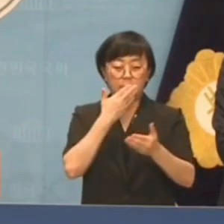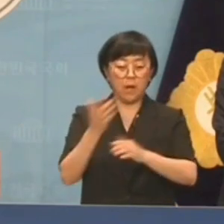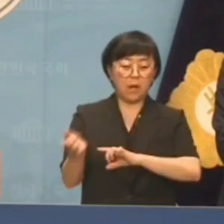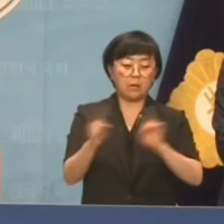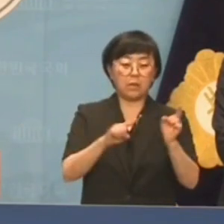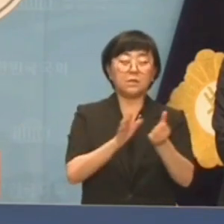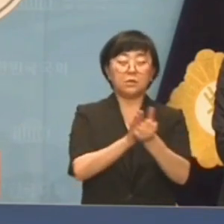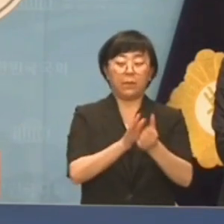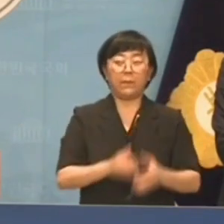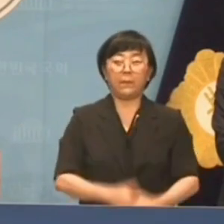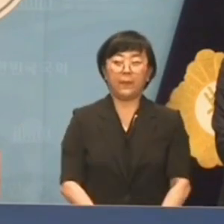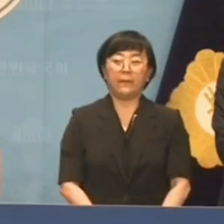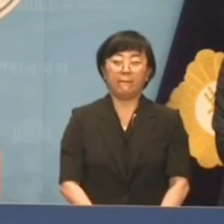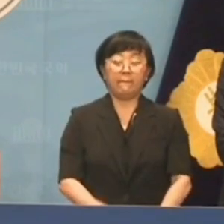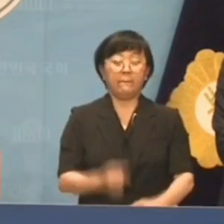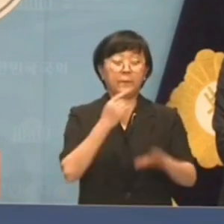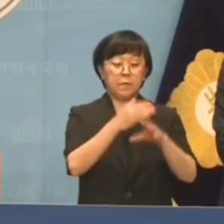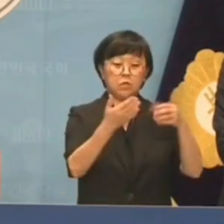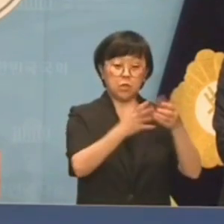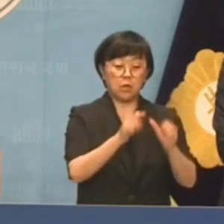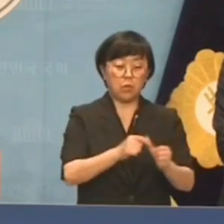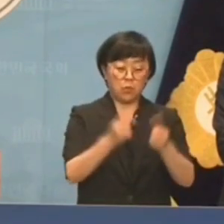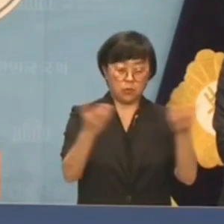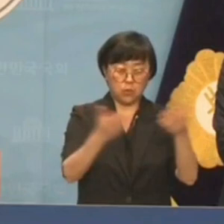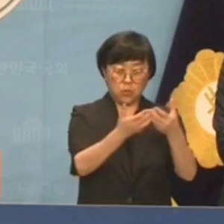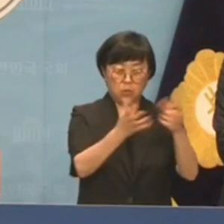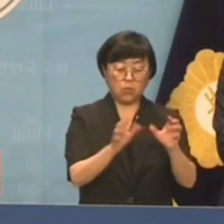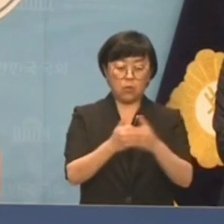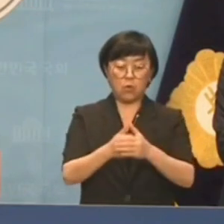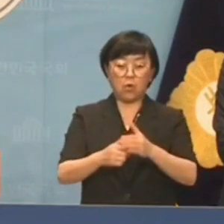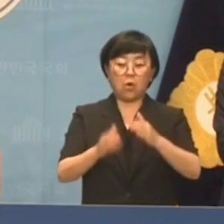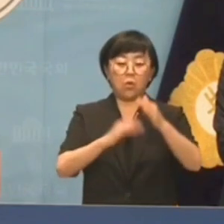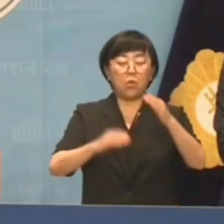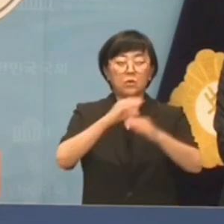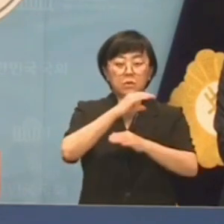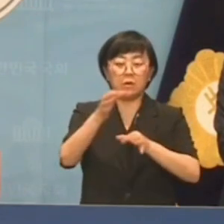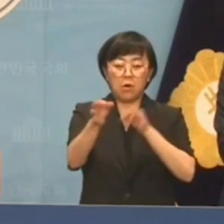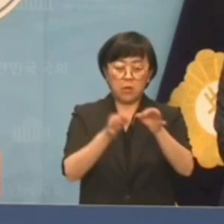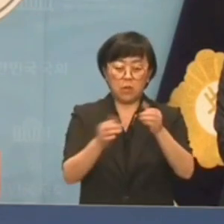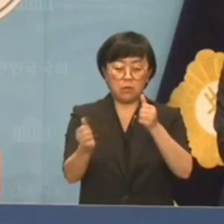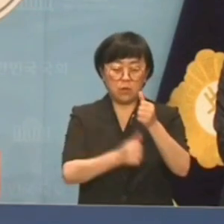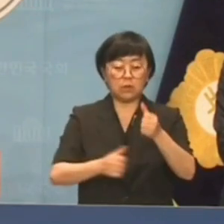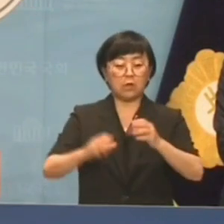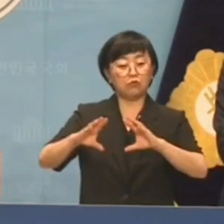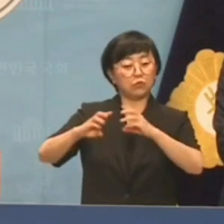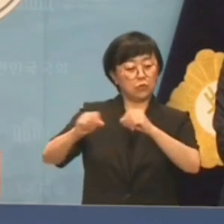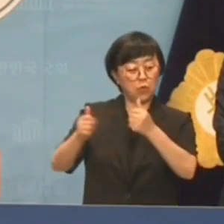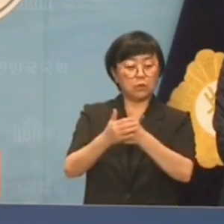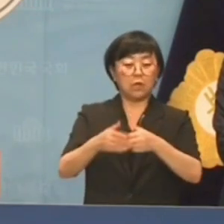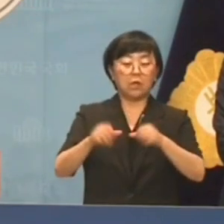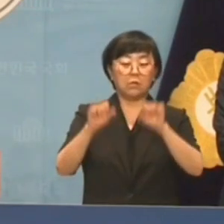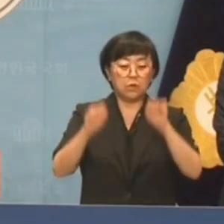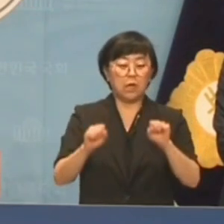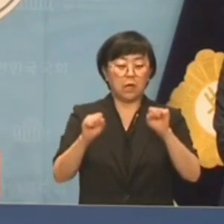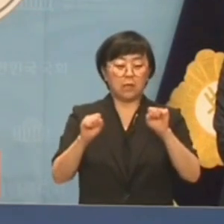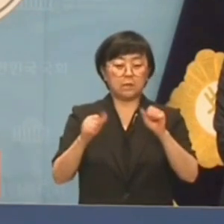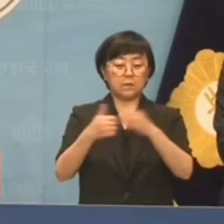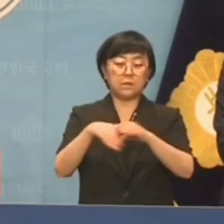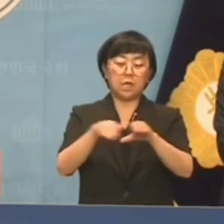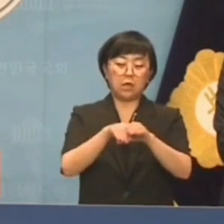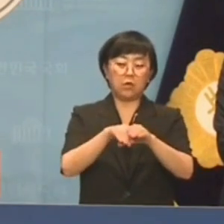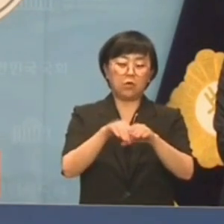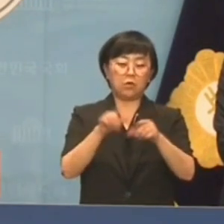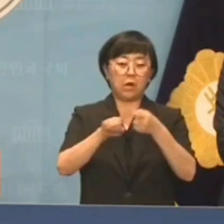적극 지원하겠다. 민주당은 고용노동부, 공정거래위원회, 국토교통부, 문체부, 중기부